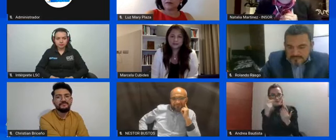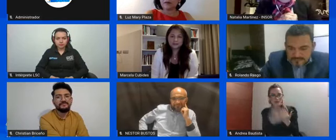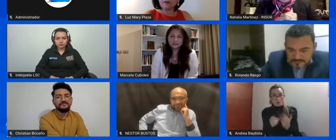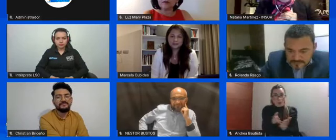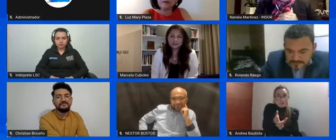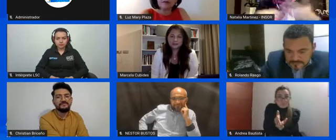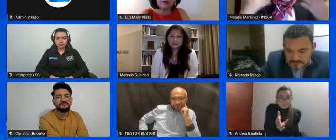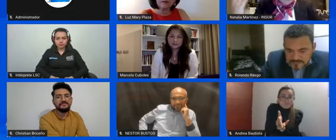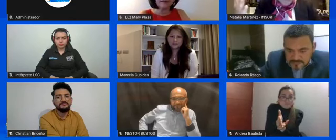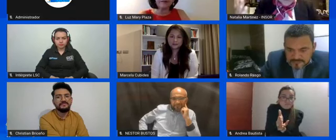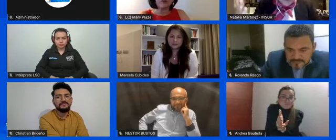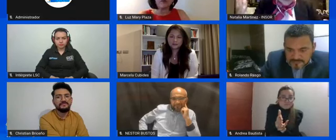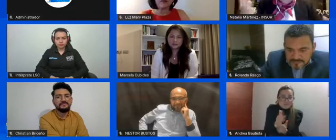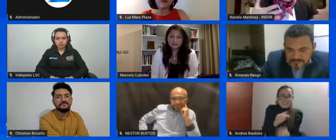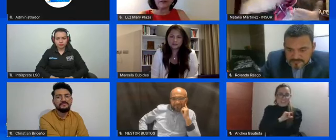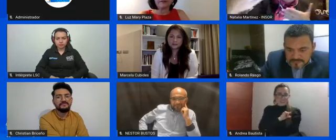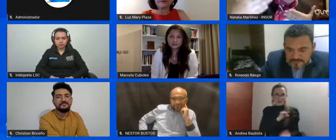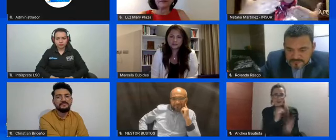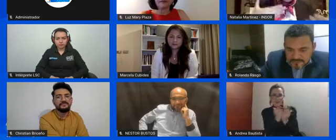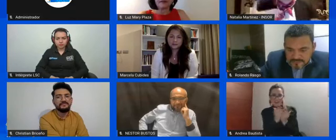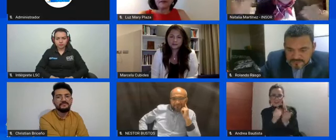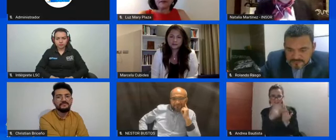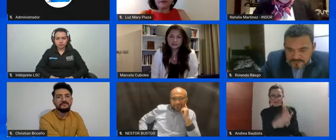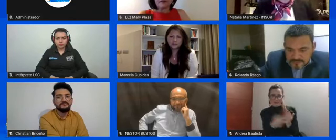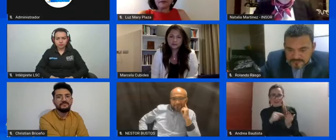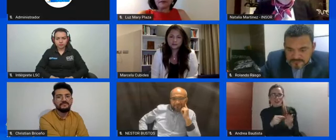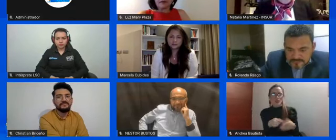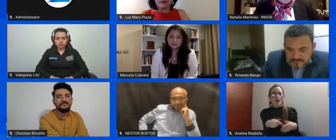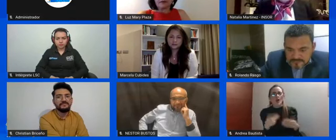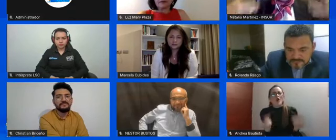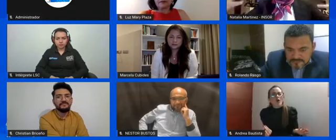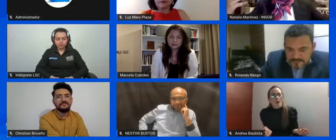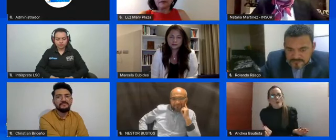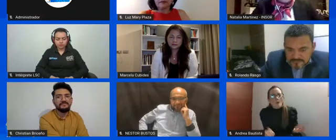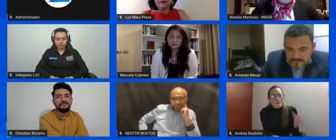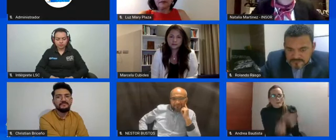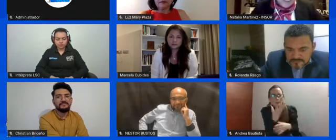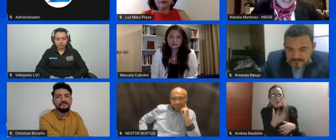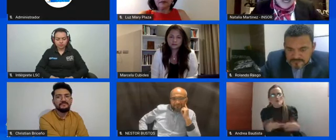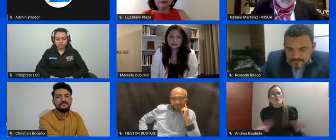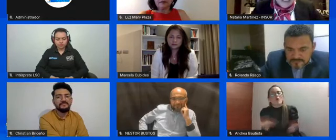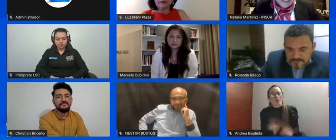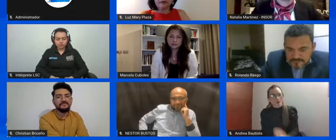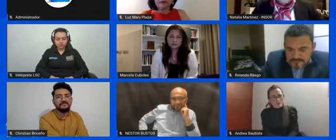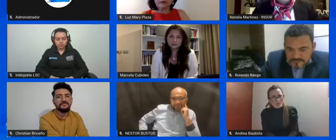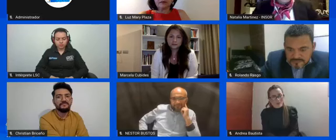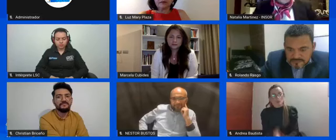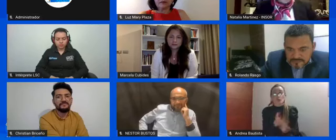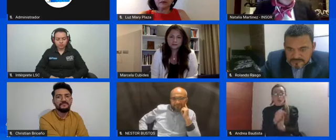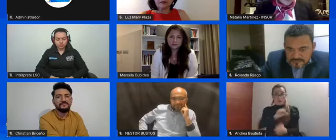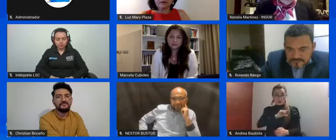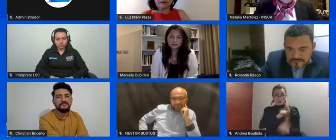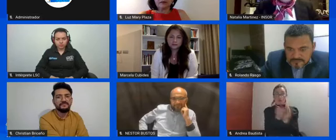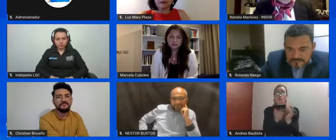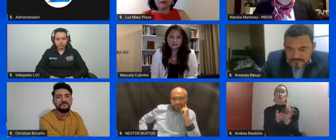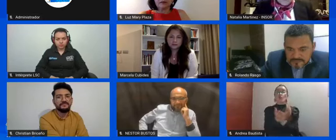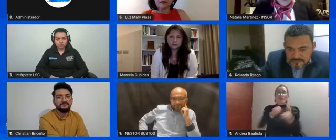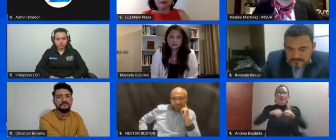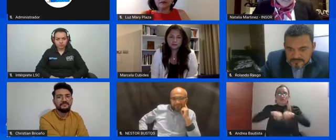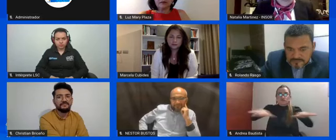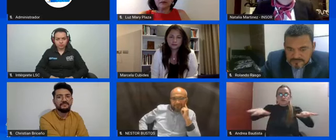entidad. Hoy seguimos conectados a los territorios a través del Isor Educativo. ¿Cómo llegamos a este proyecto